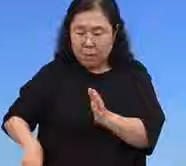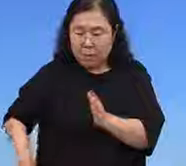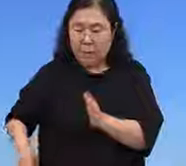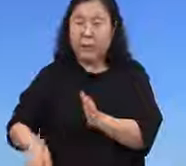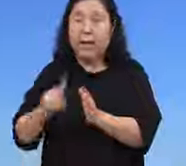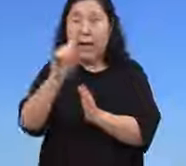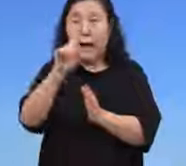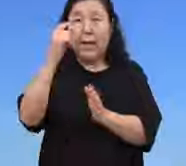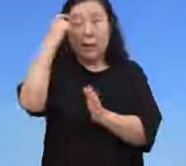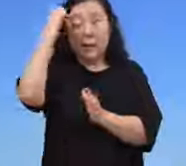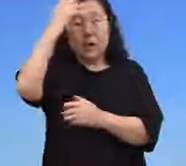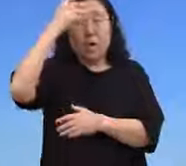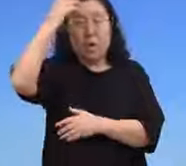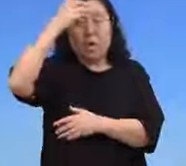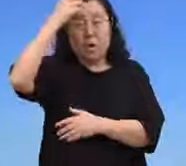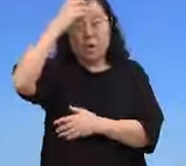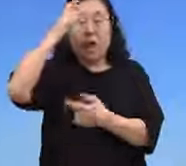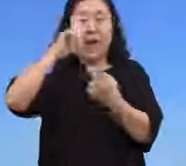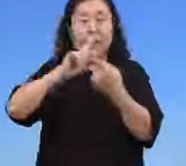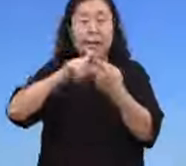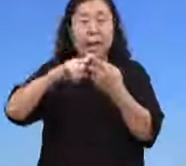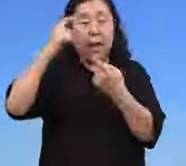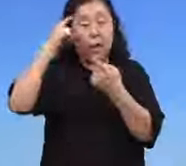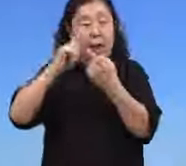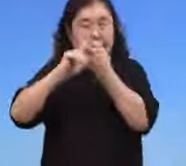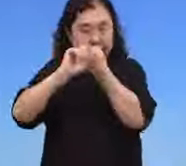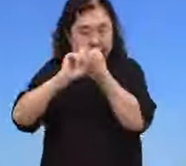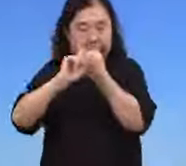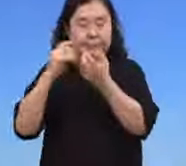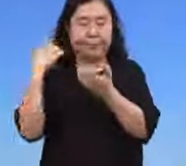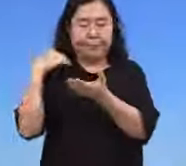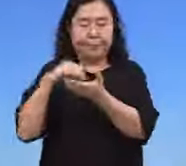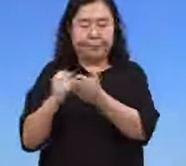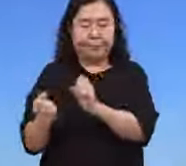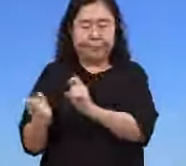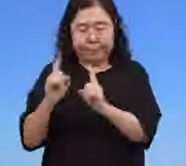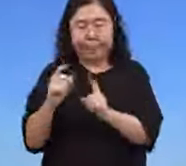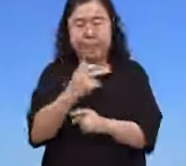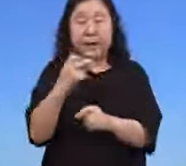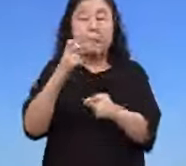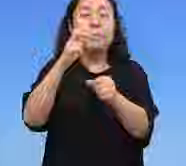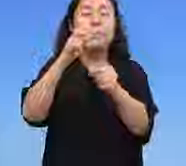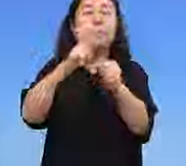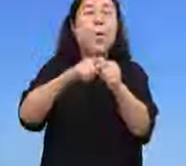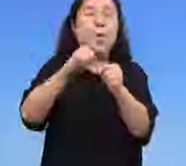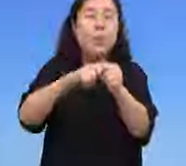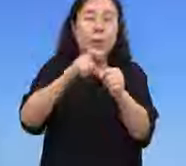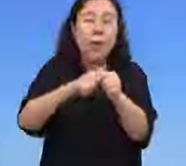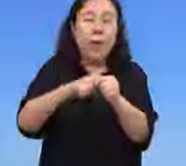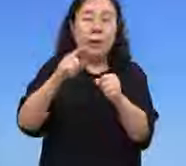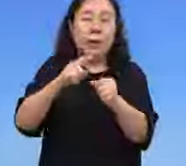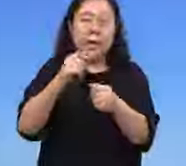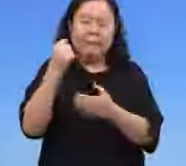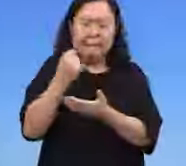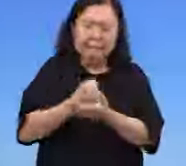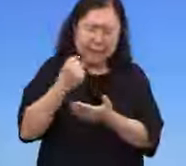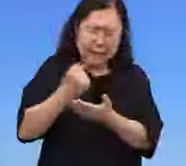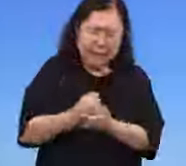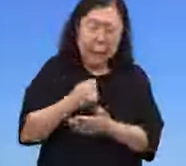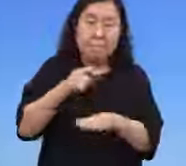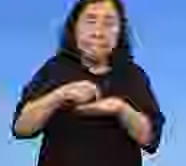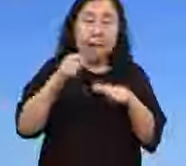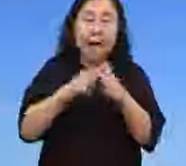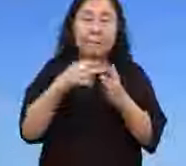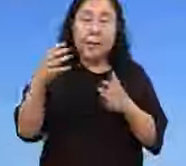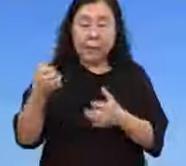영혼에 대한 관심을 회복하는 것, 이게 가장 큰 목표예요. 그리고 저는 그 애틋한 마음을